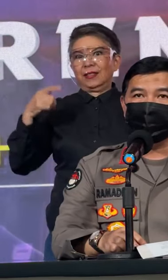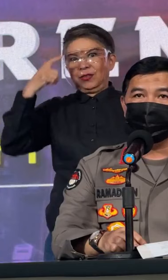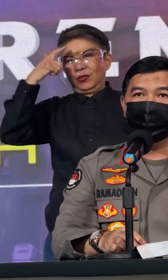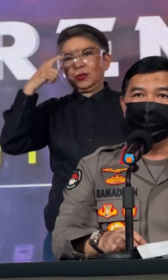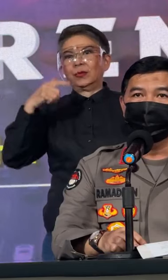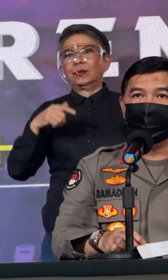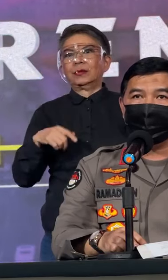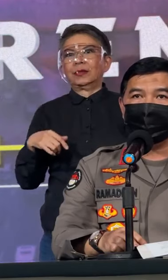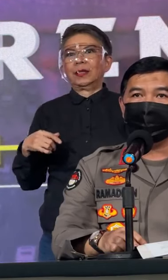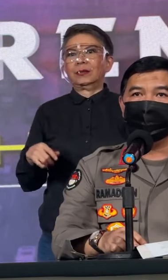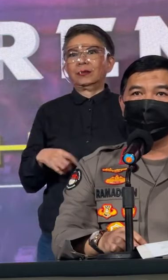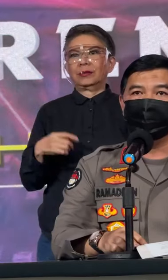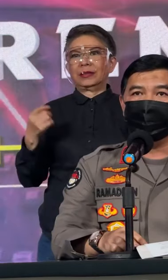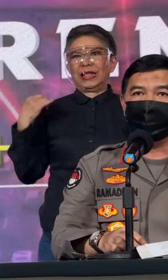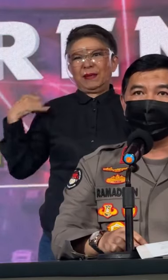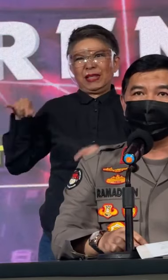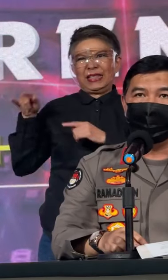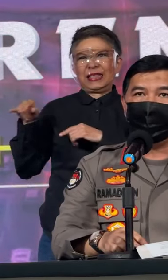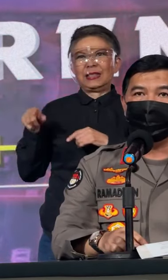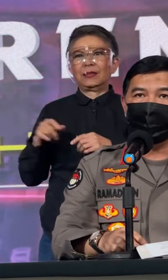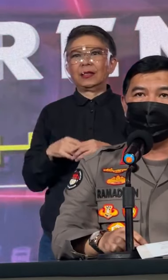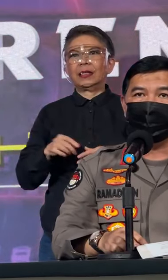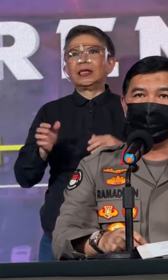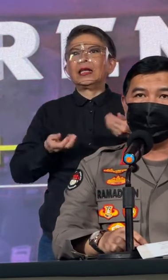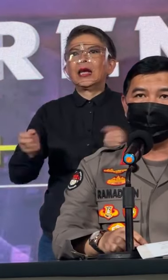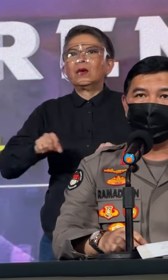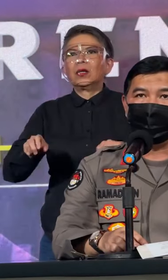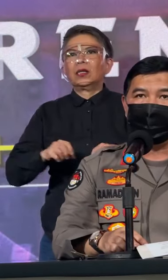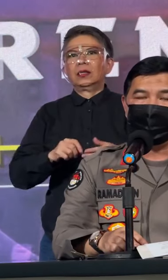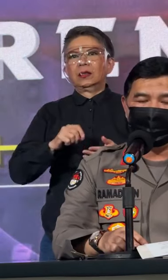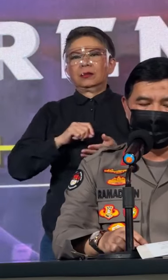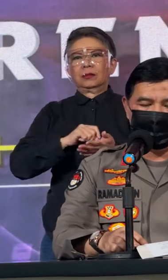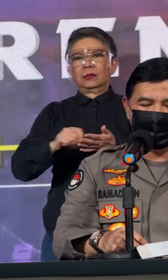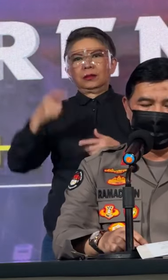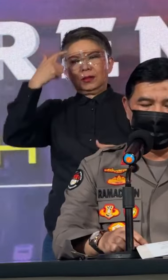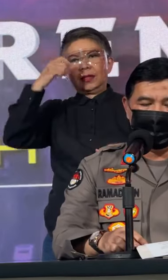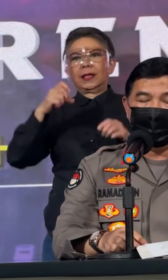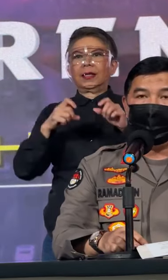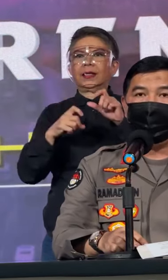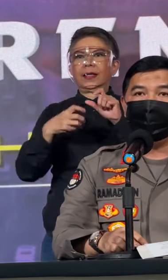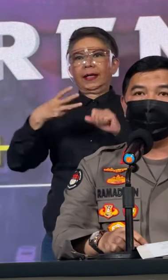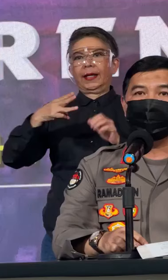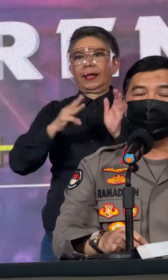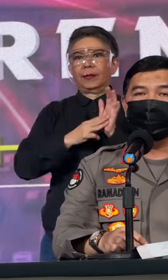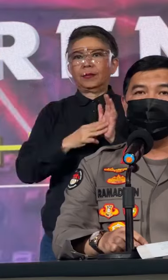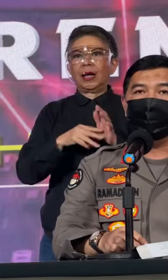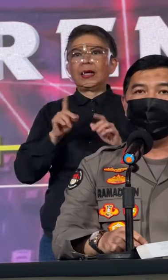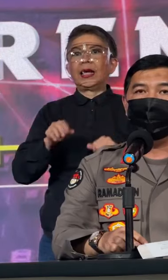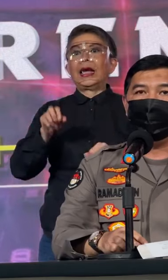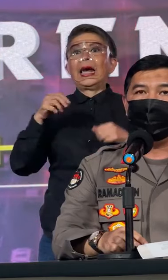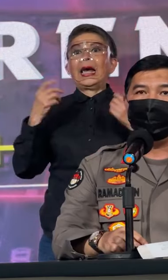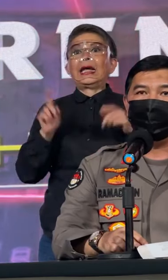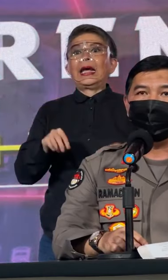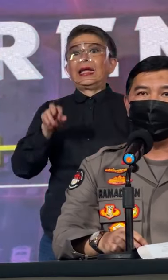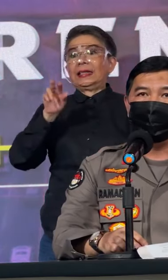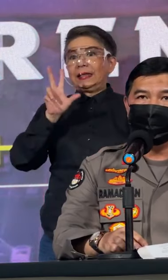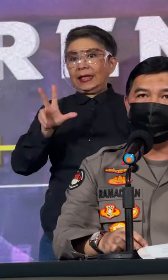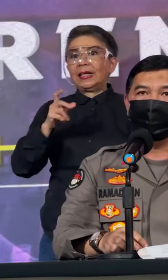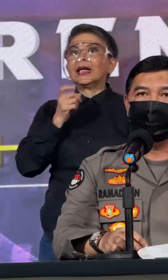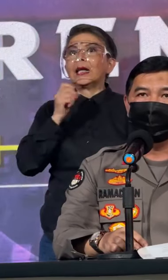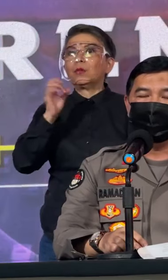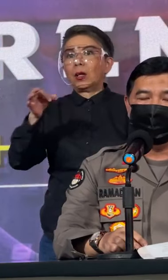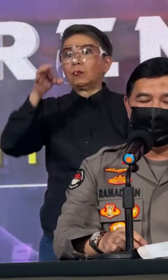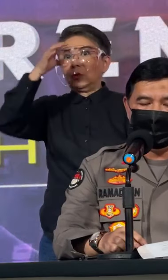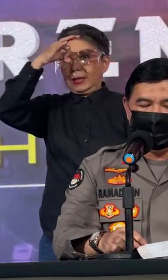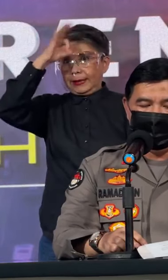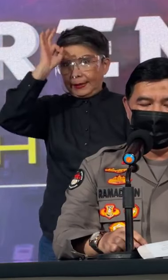dugaan kasus ujaran kebencian yang dilakukan oleh saudara EM, ada 3 laporan